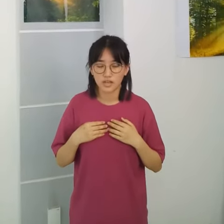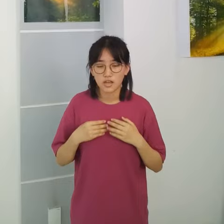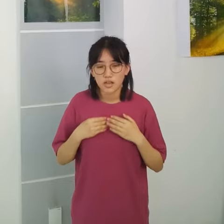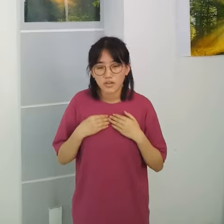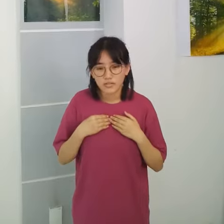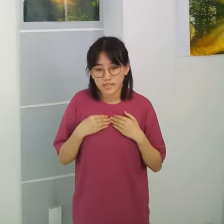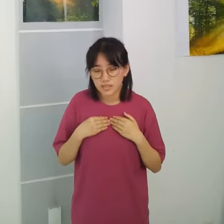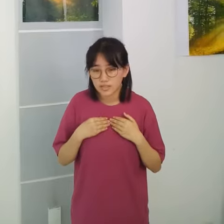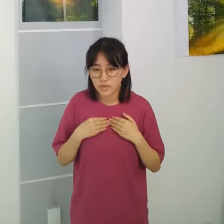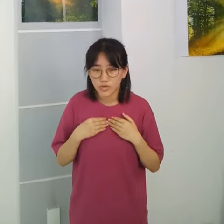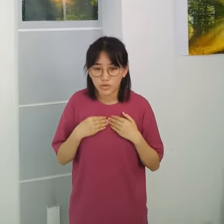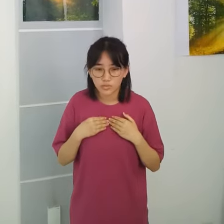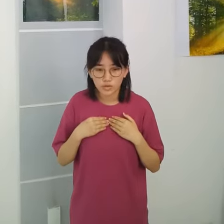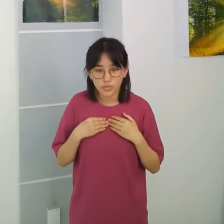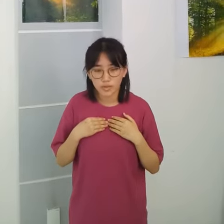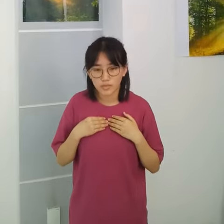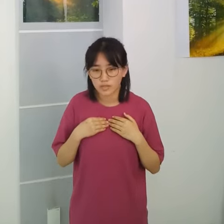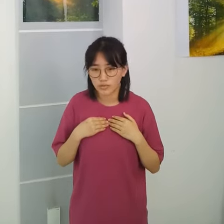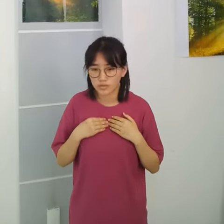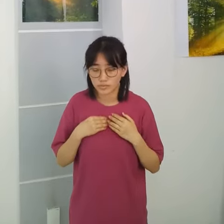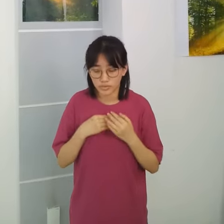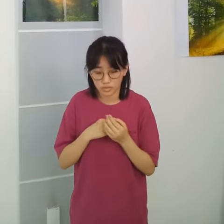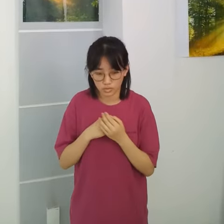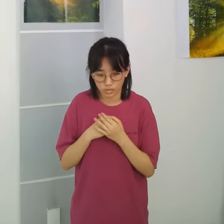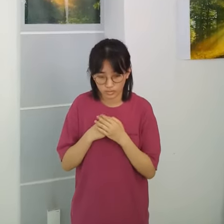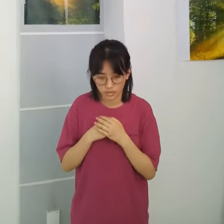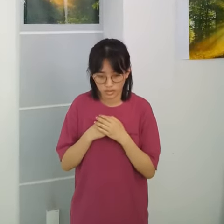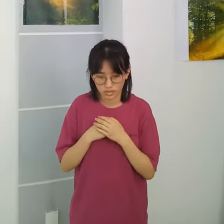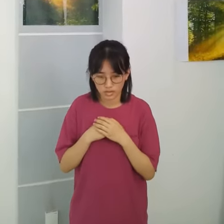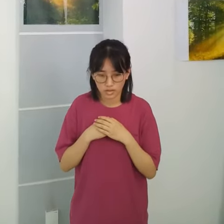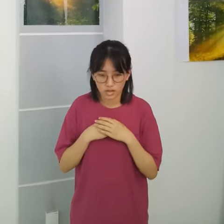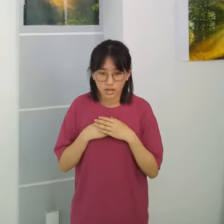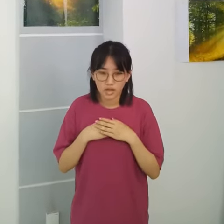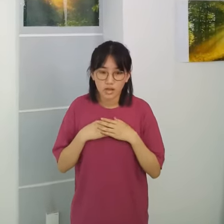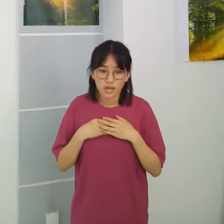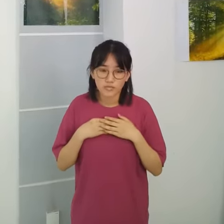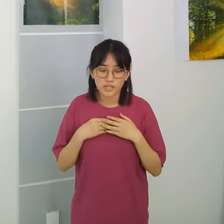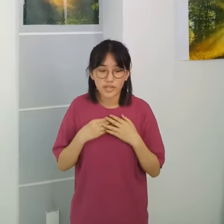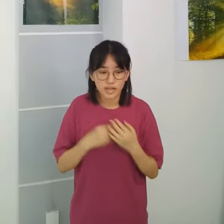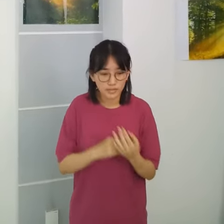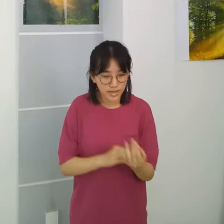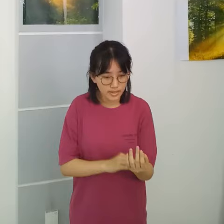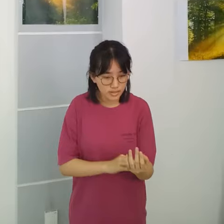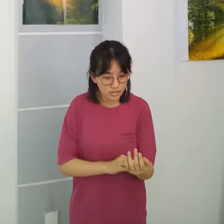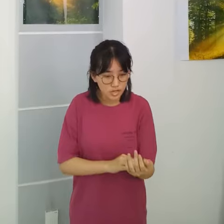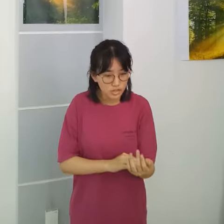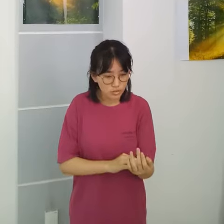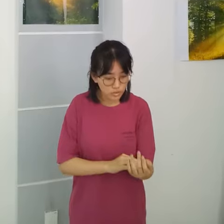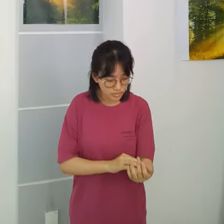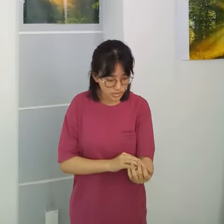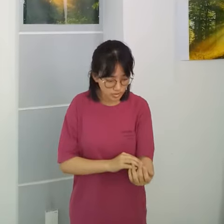В сердце моем теплым живет свинцом. В жирах моих жгучим дечет